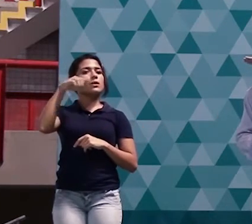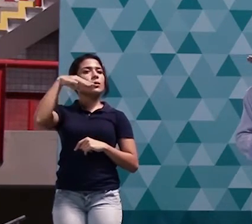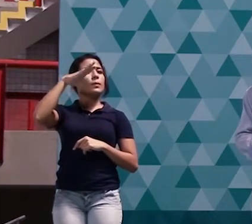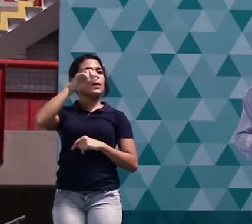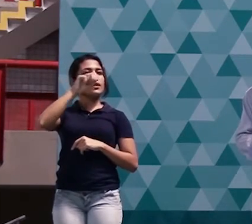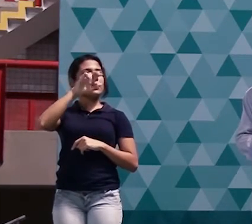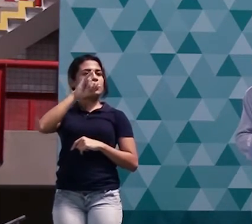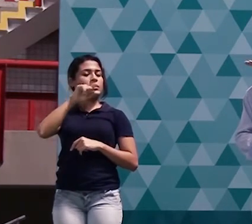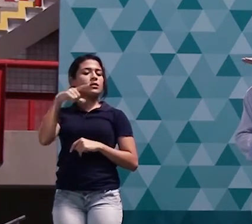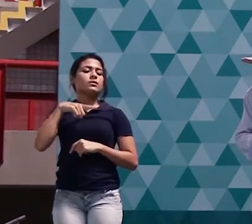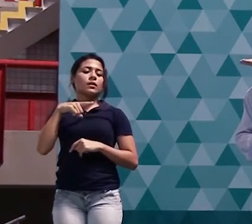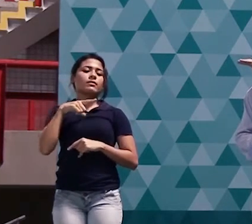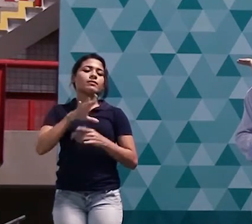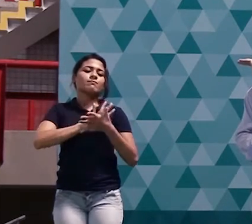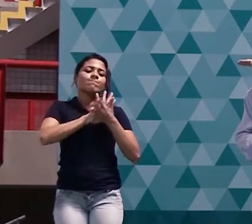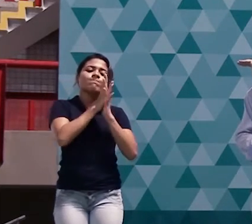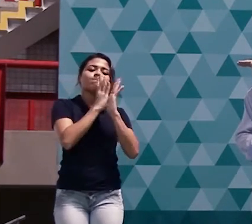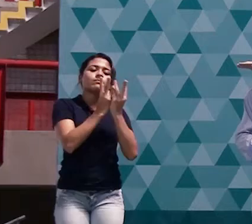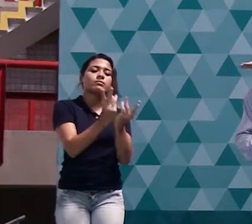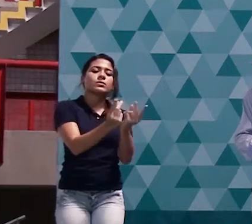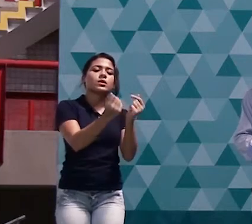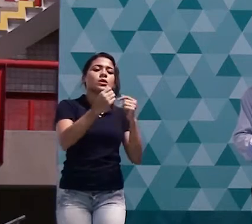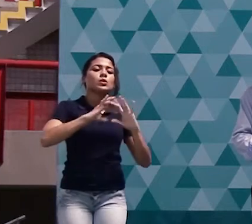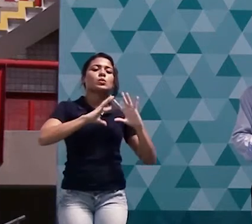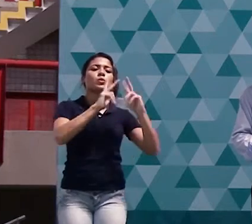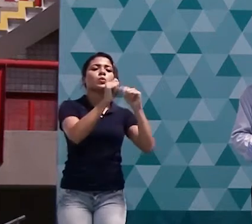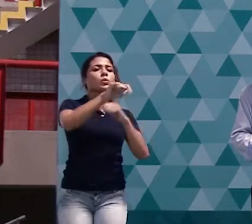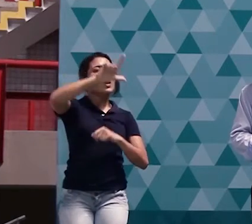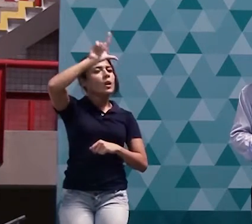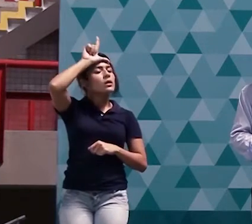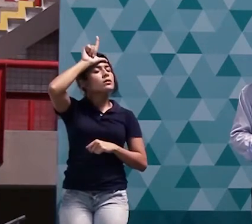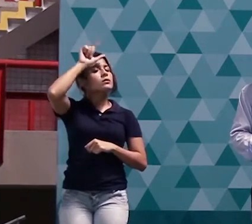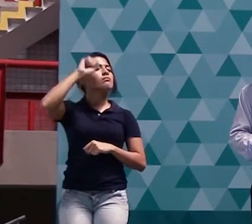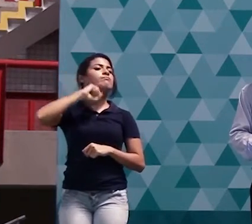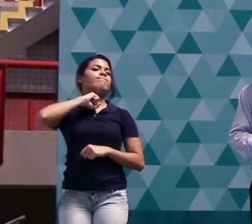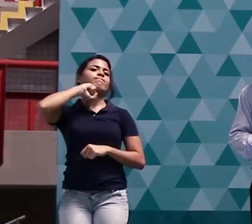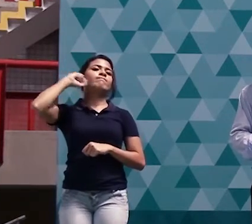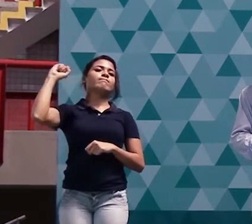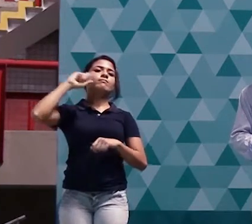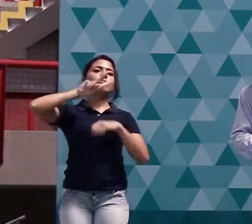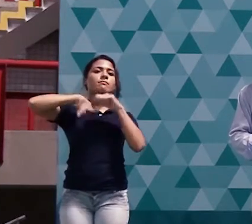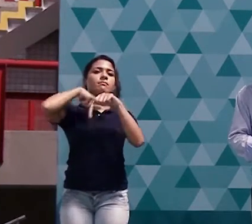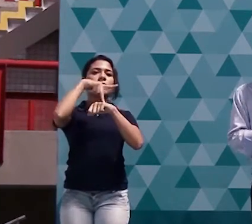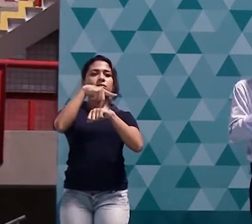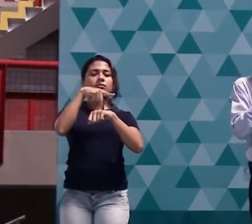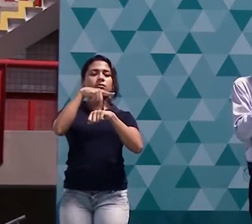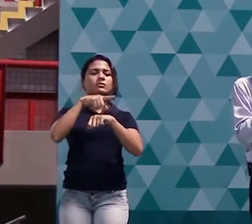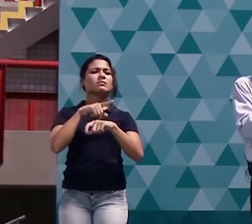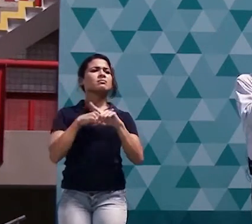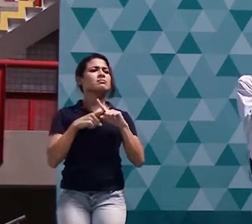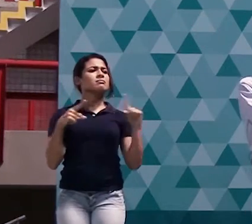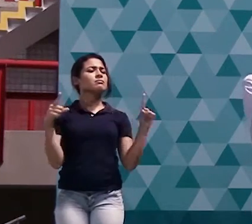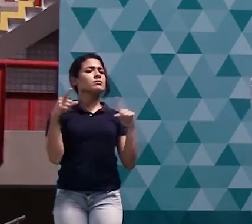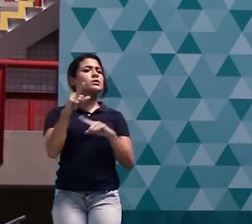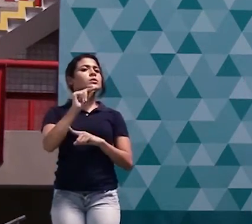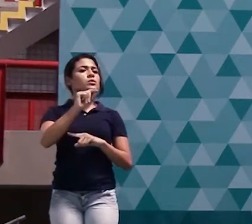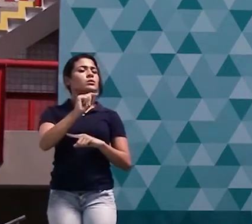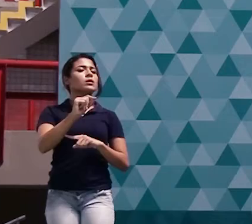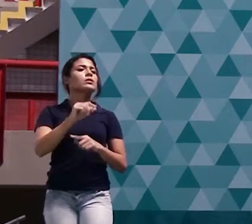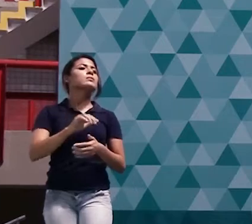essa foi dizimada e os líderes foram todos enforcados em praça pública. Ora, mas isso